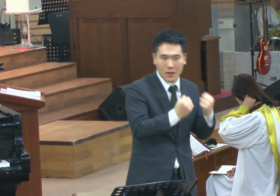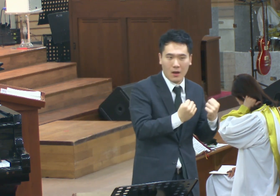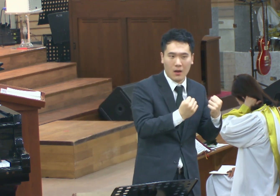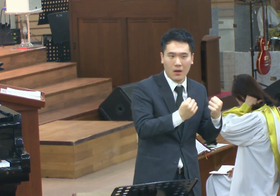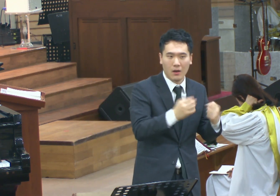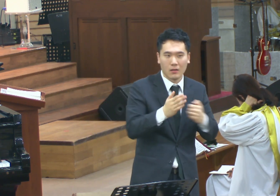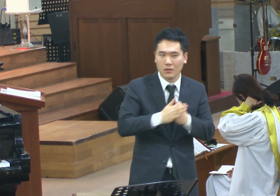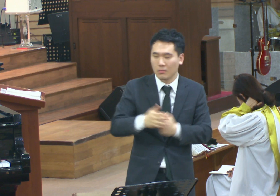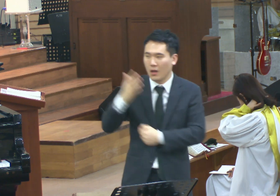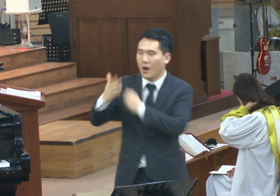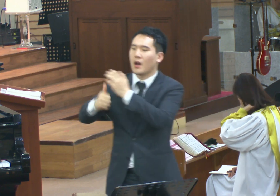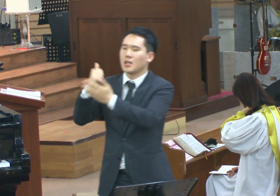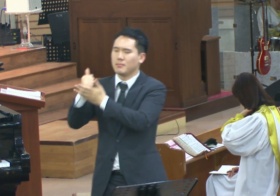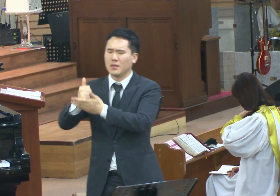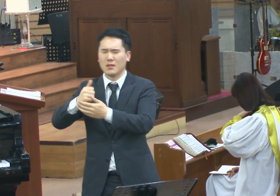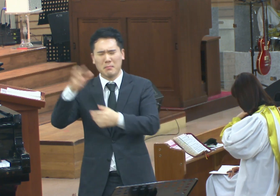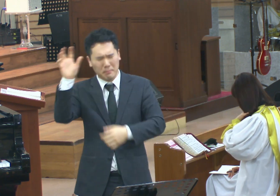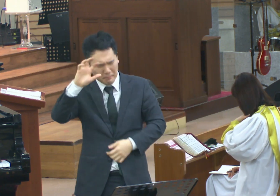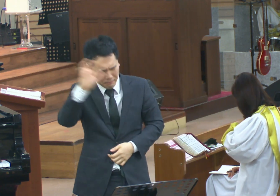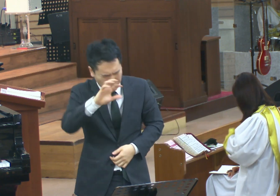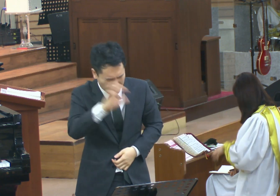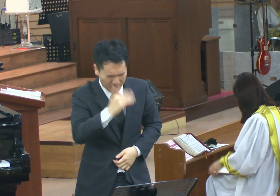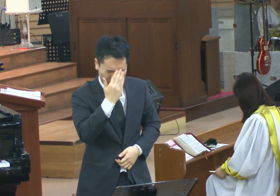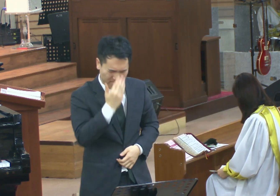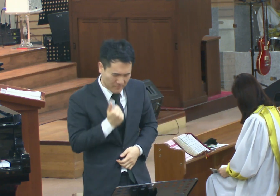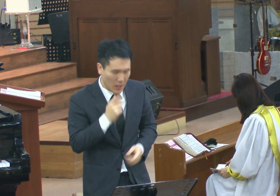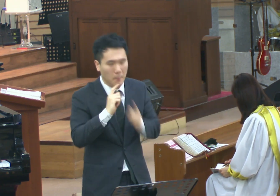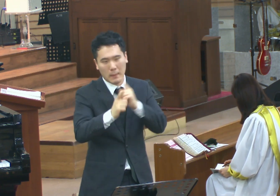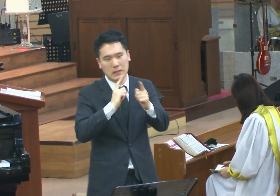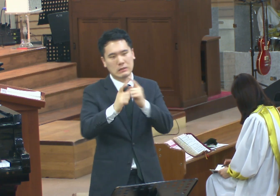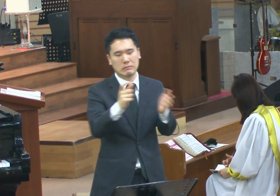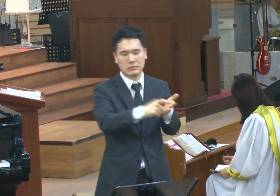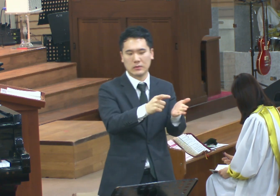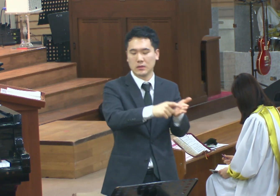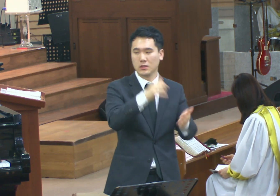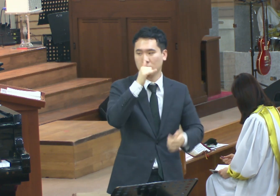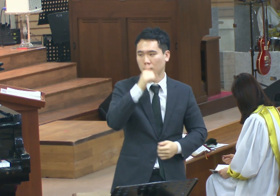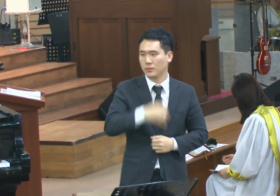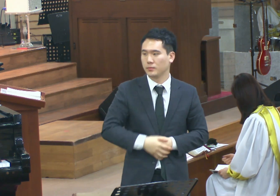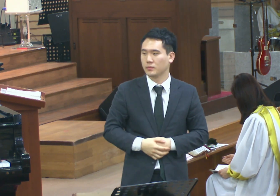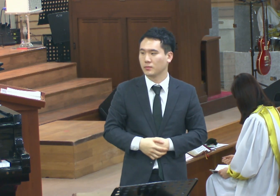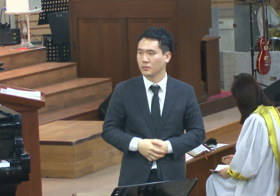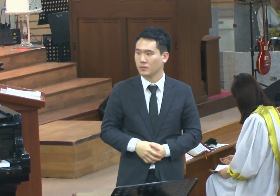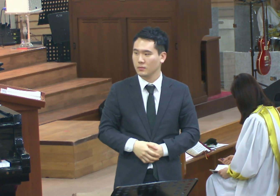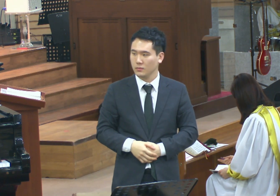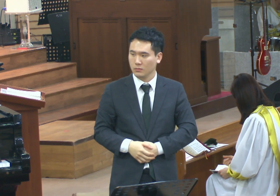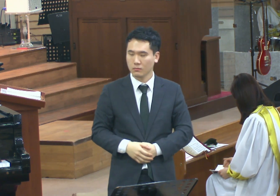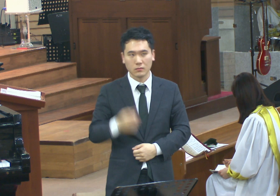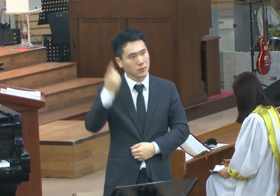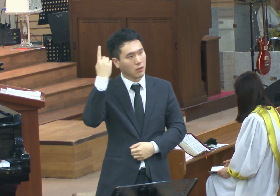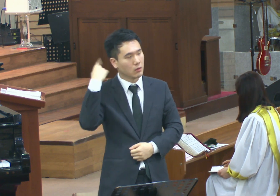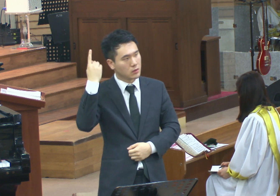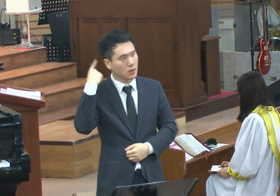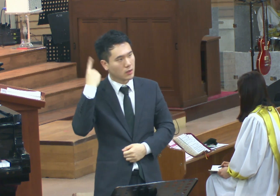말씀이 23장, 24장이에요. 어제도 결혼식이 있었죠. 신혼부부가 잘 사는